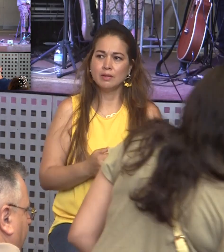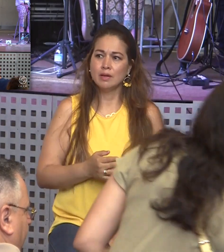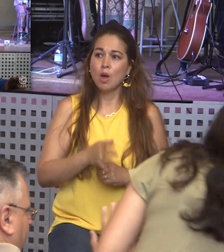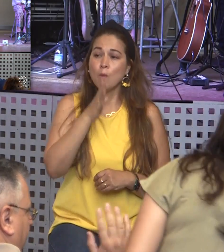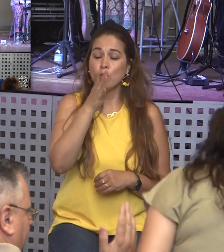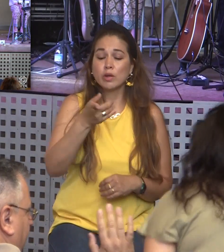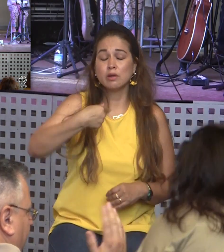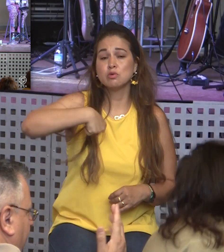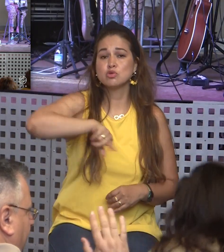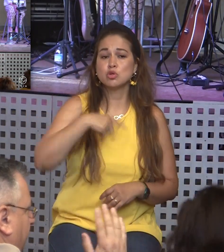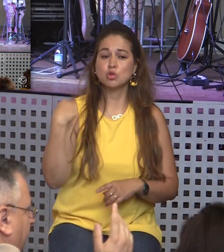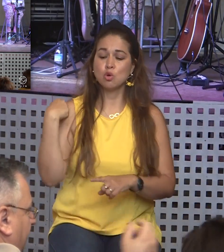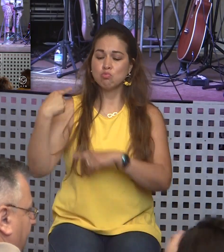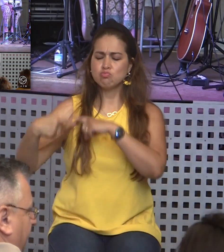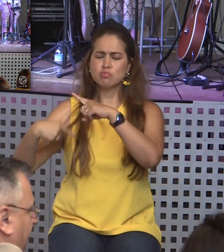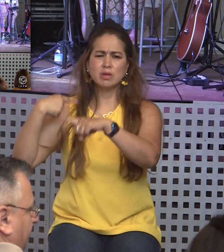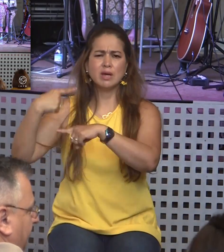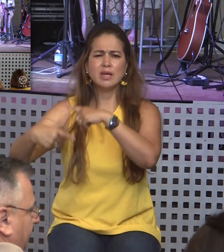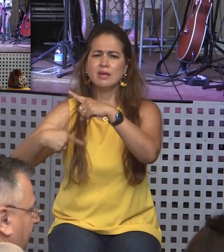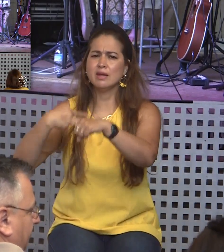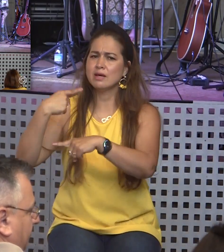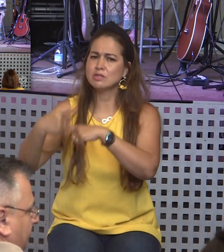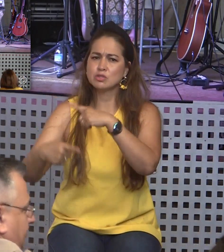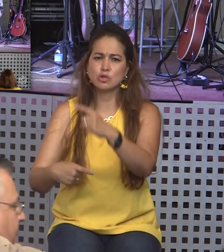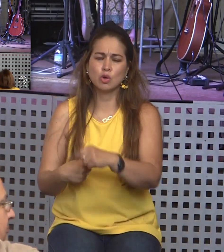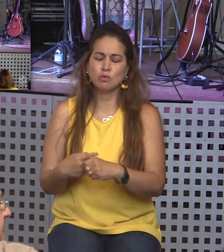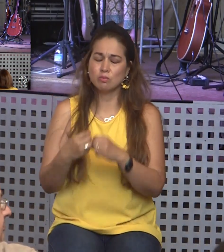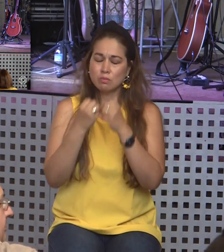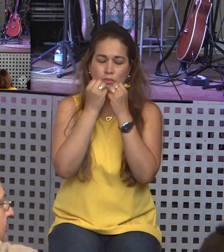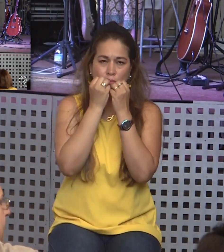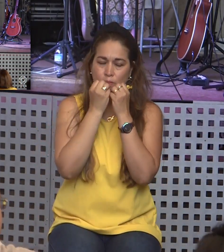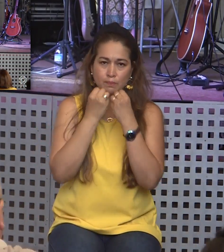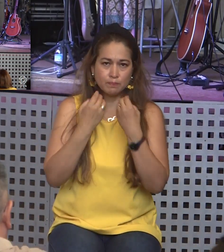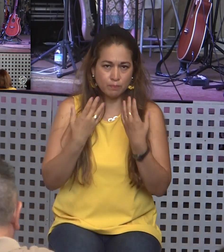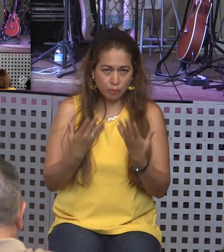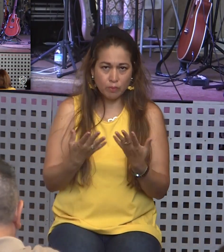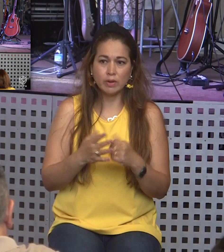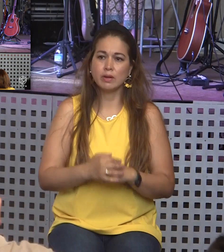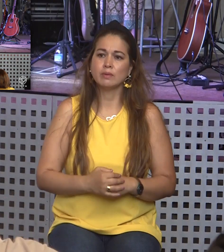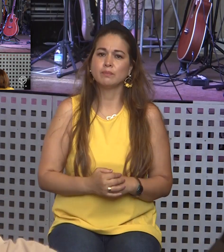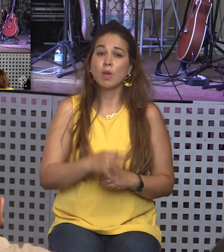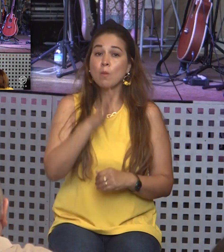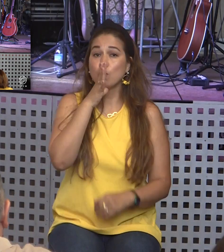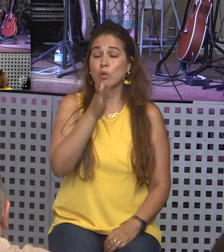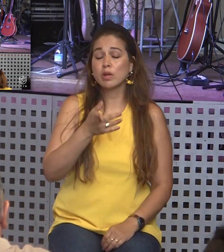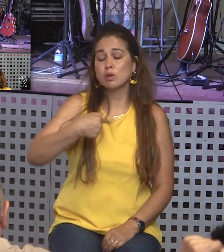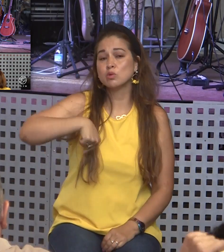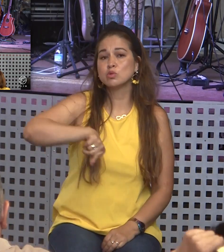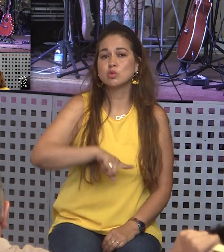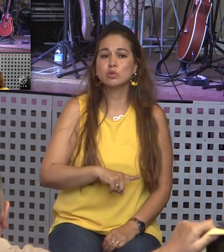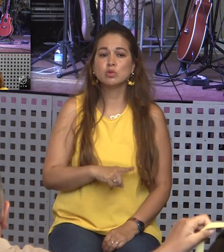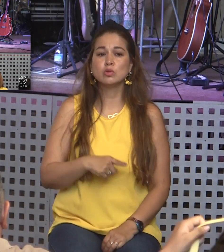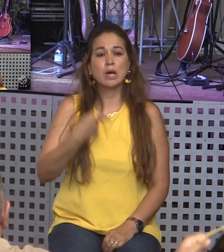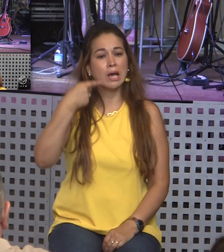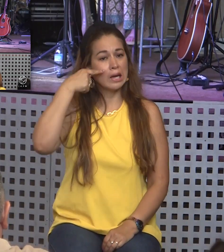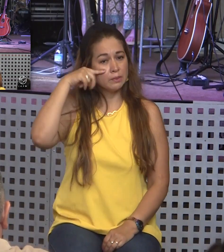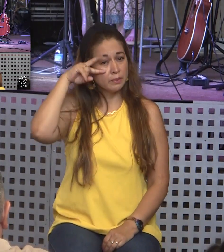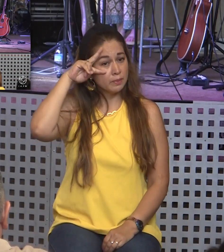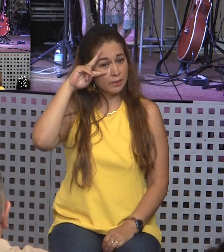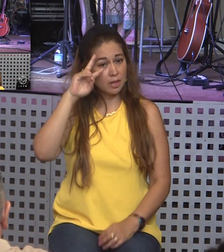el poder del Espíritu de Dios, no solo en nuestras vidas, sino en general en nuestro